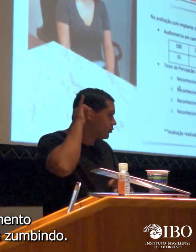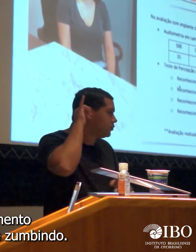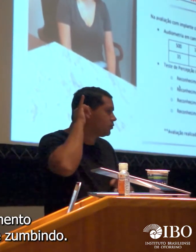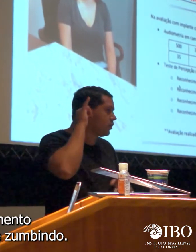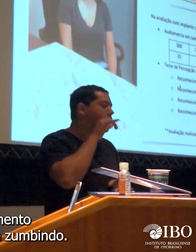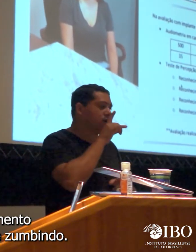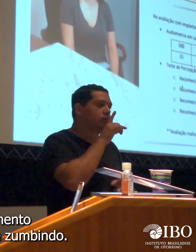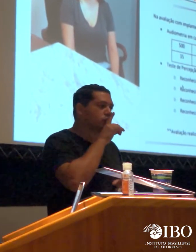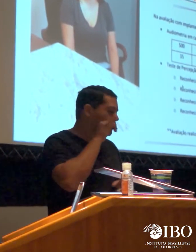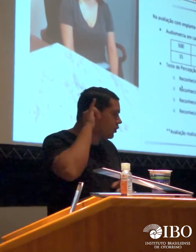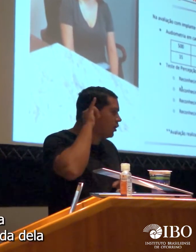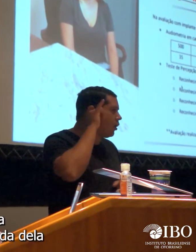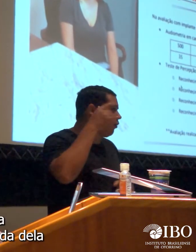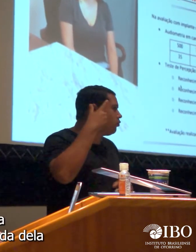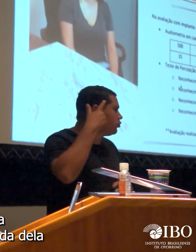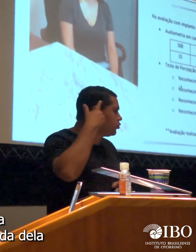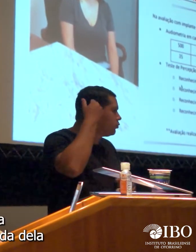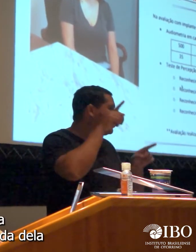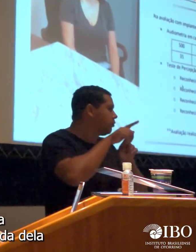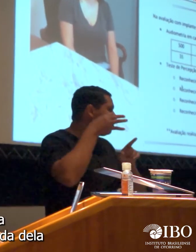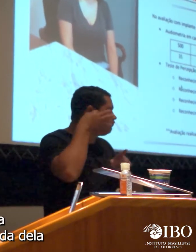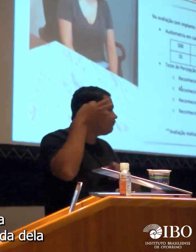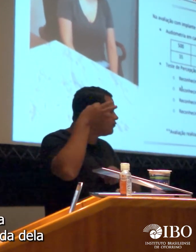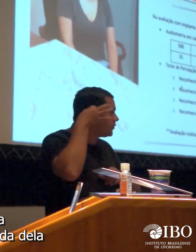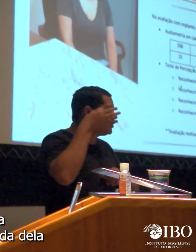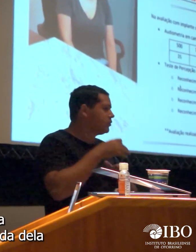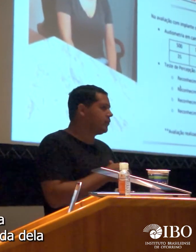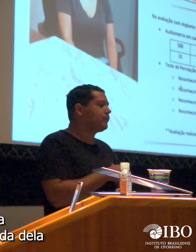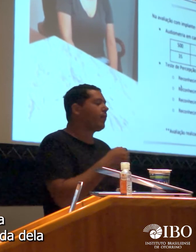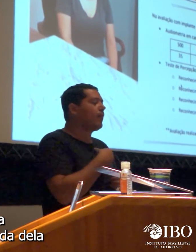surdez unilateral profunda e zumbido. Eu